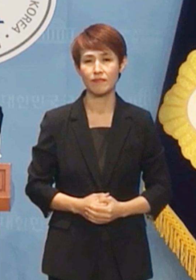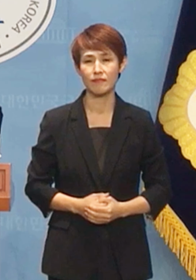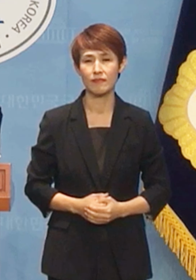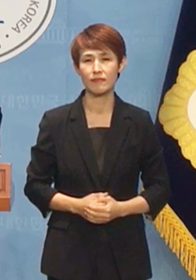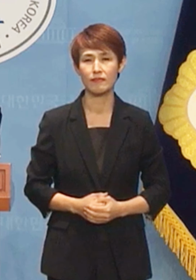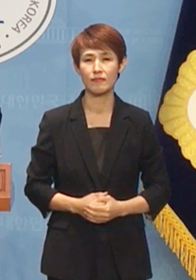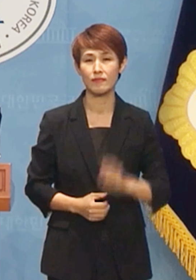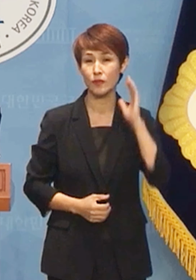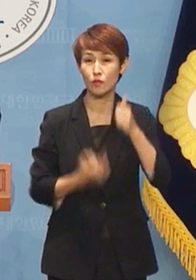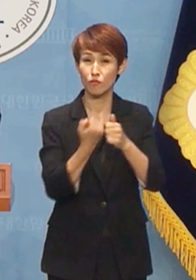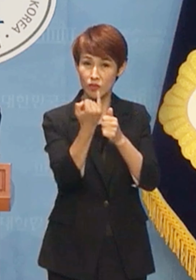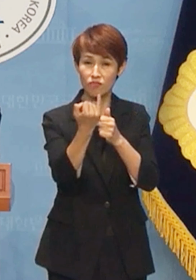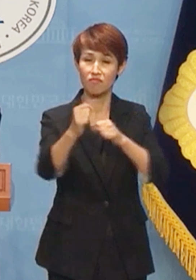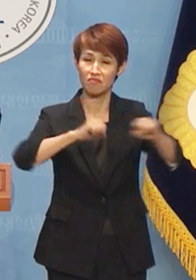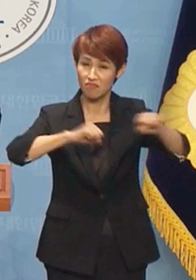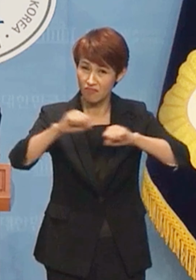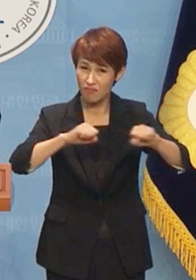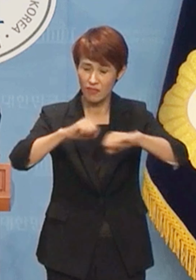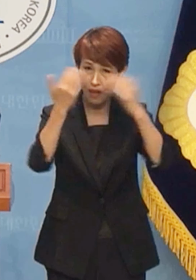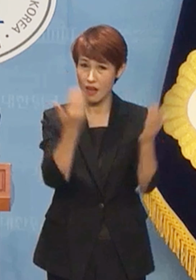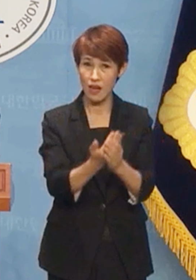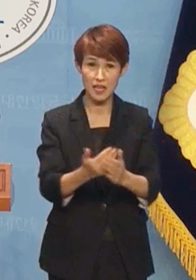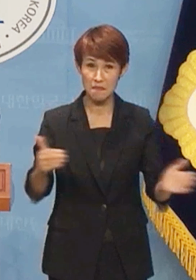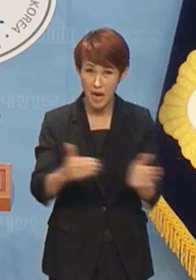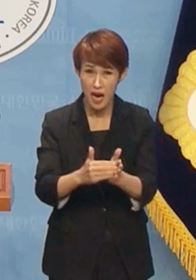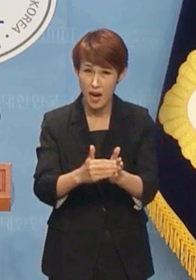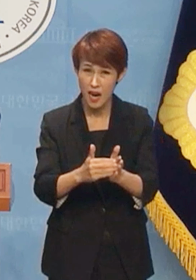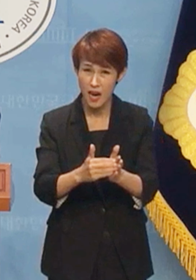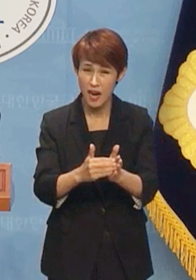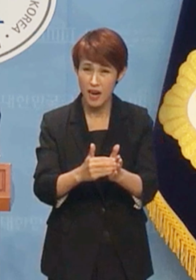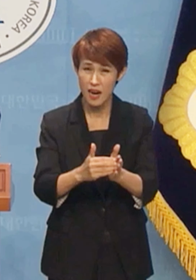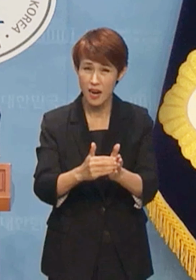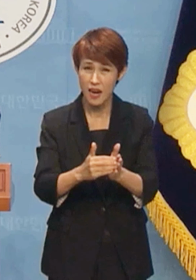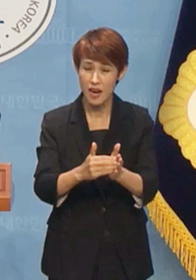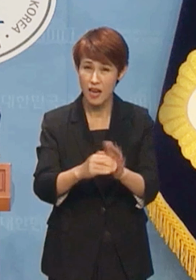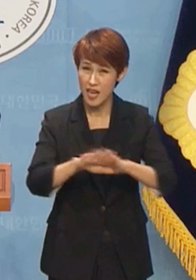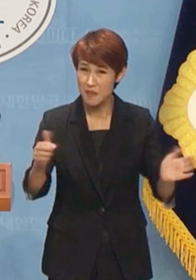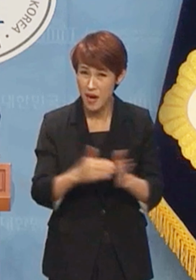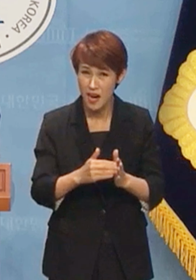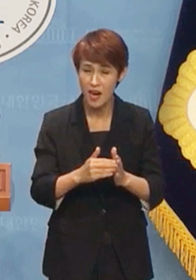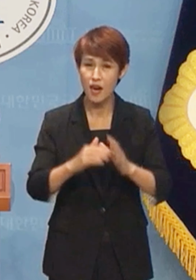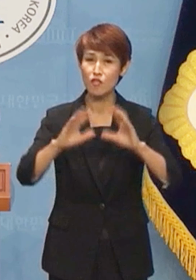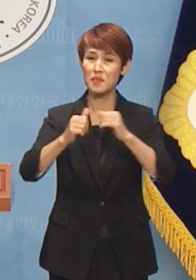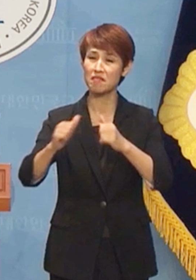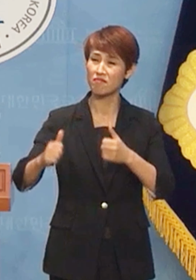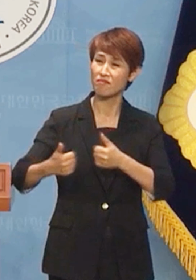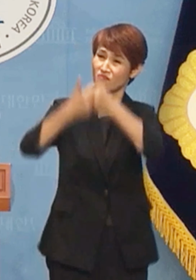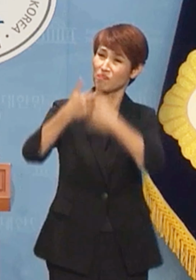김여사가 나서도 될만큼 모든 정리가 끝났다는 겁니까 아니면 국민에 맞서 정